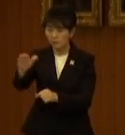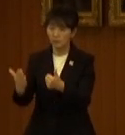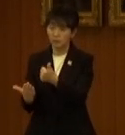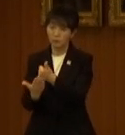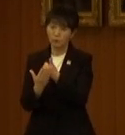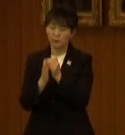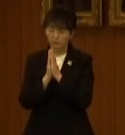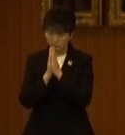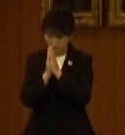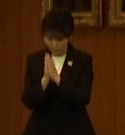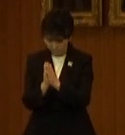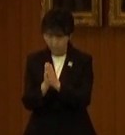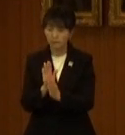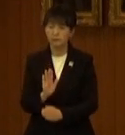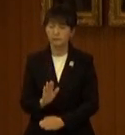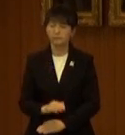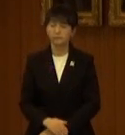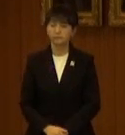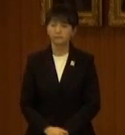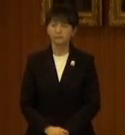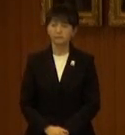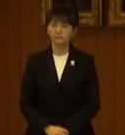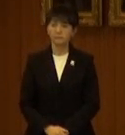お願いをしたいと考えております。